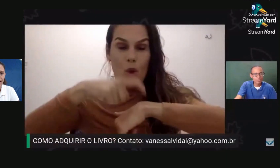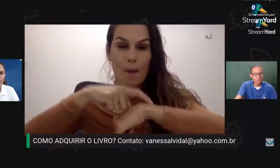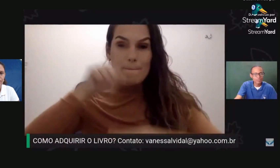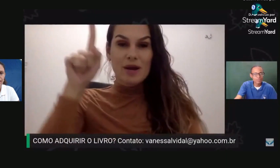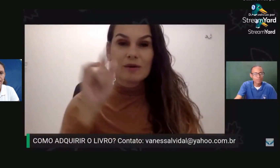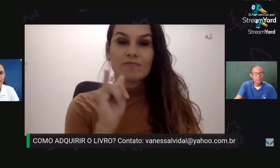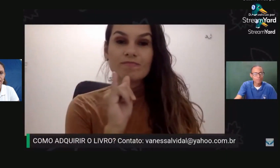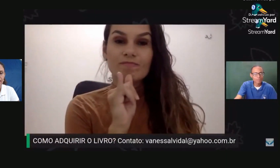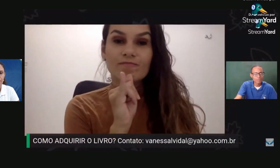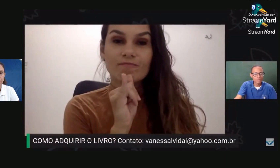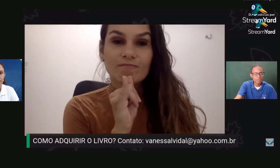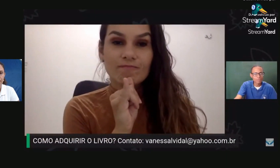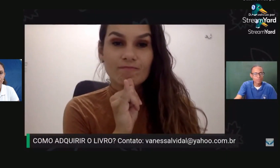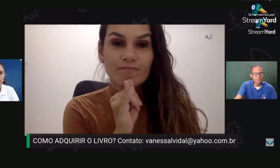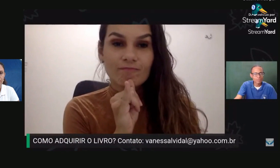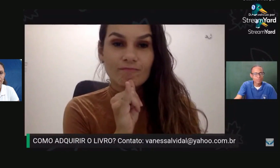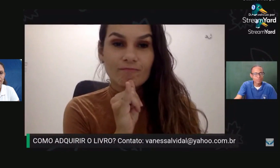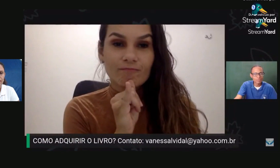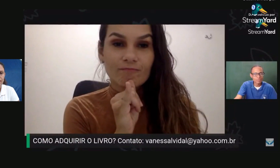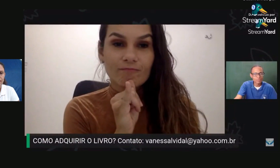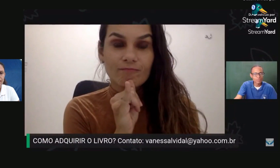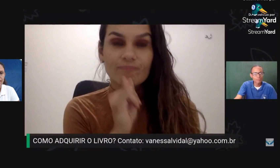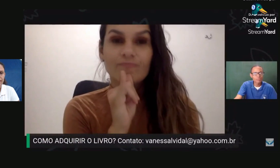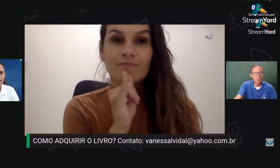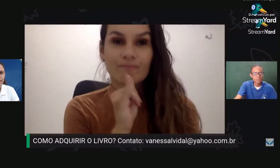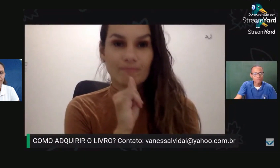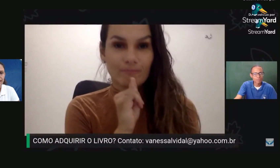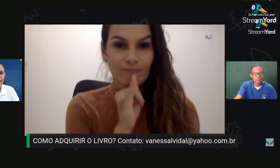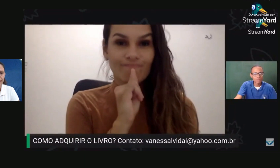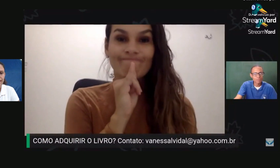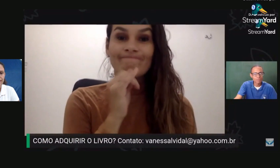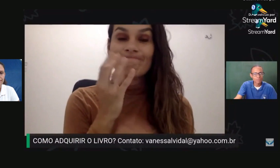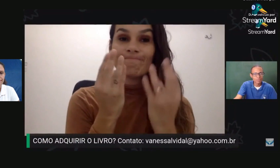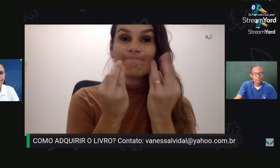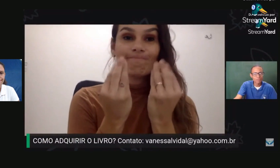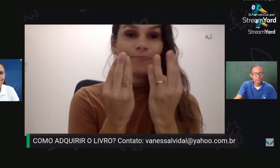eu estava, né, naquele momento,